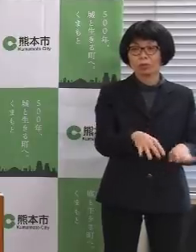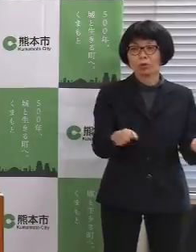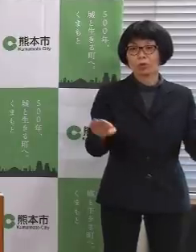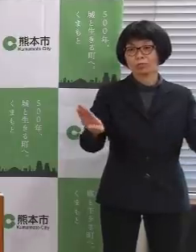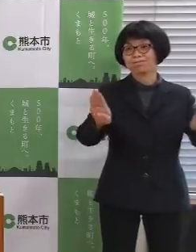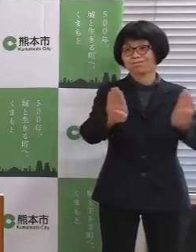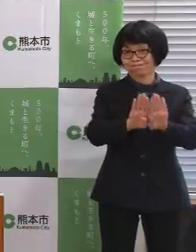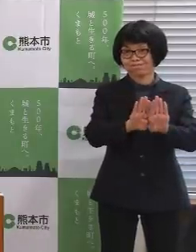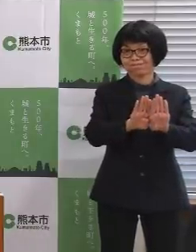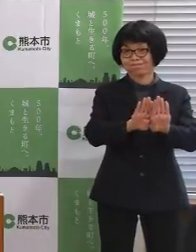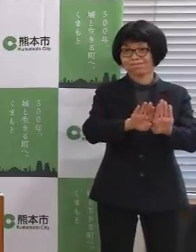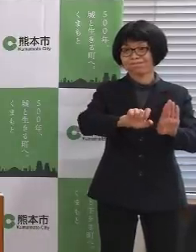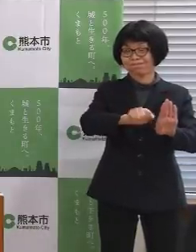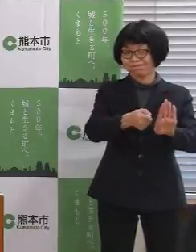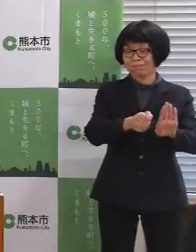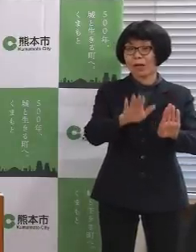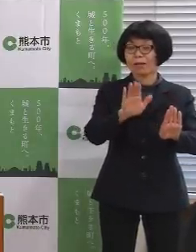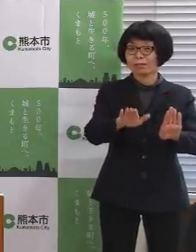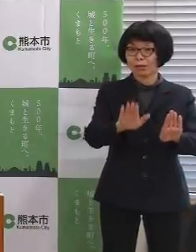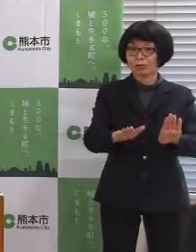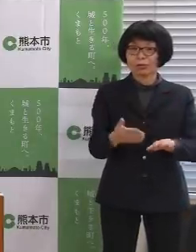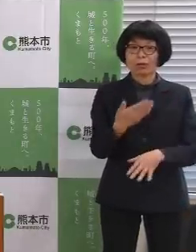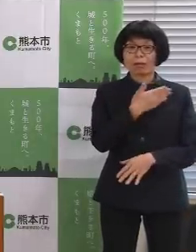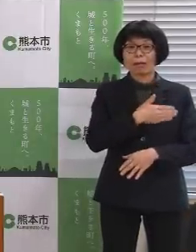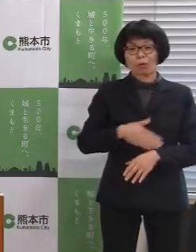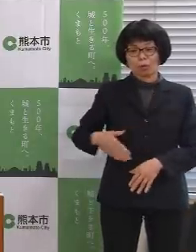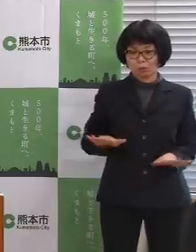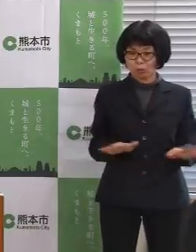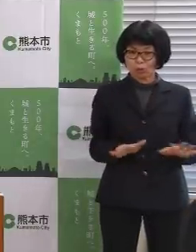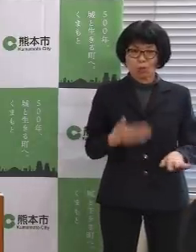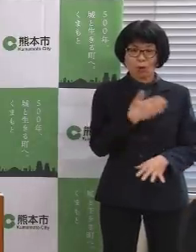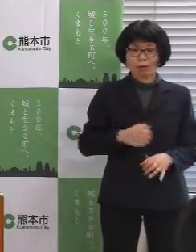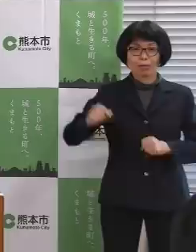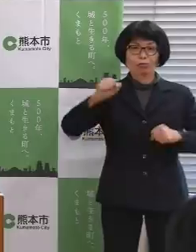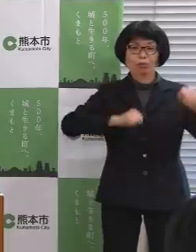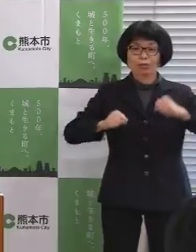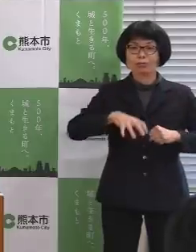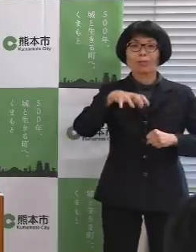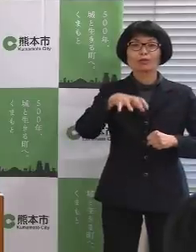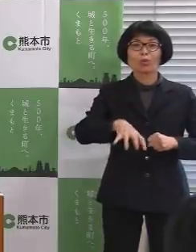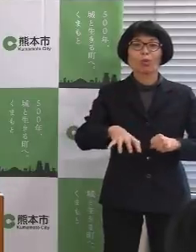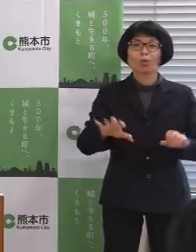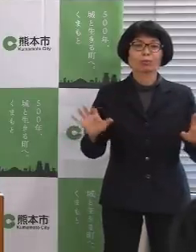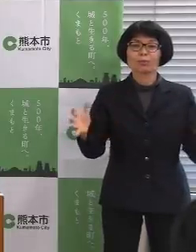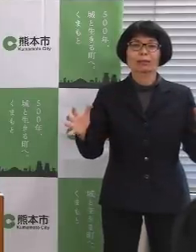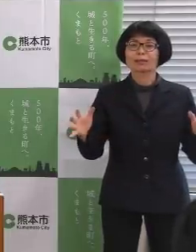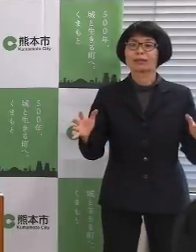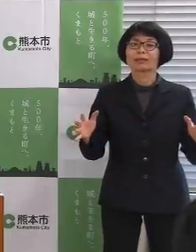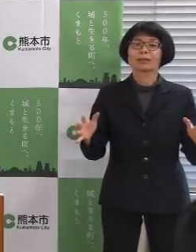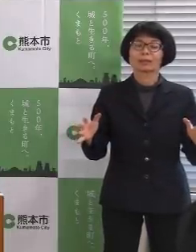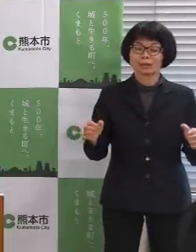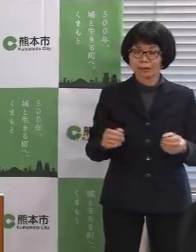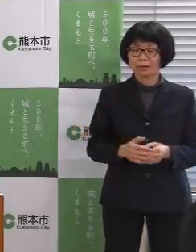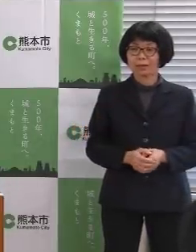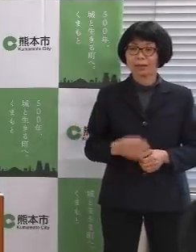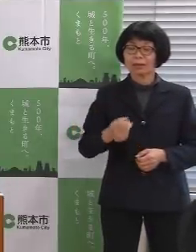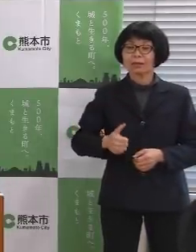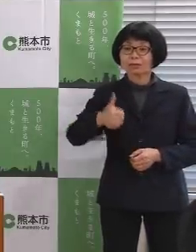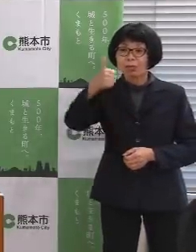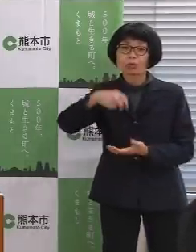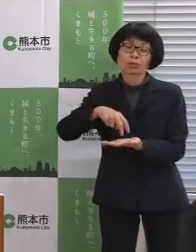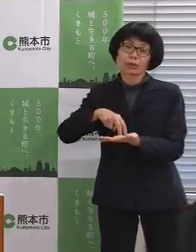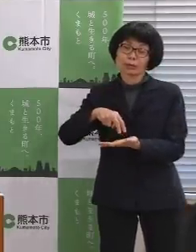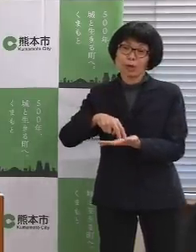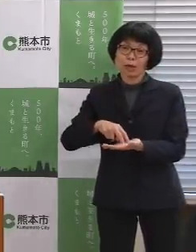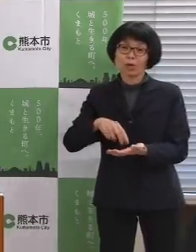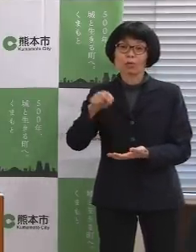、いよいよ体を動かす場所がなくなっていっているような状況もあるんですけども、 うん うん、はいはい、ちょっとしてこの公園遊具